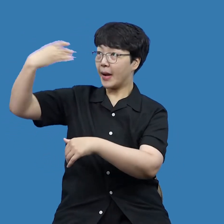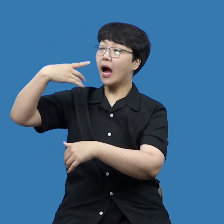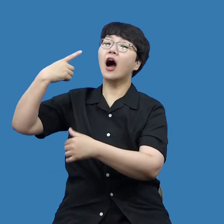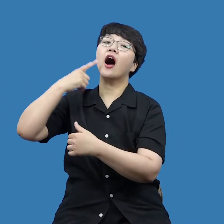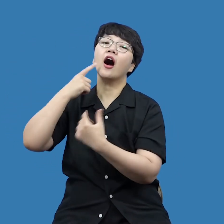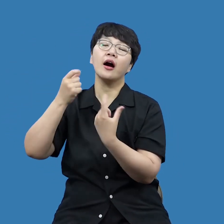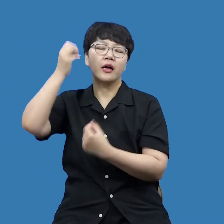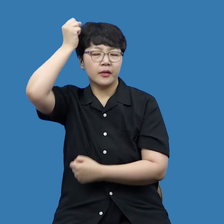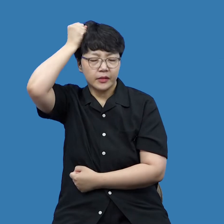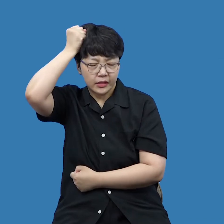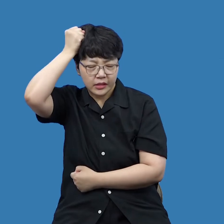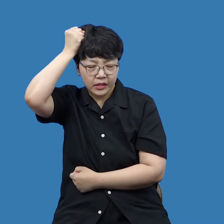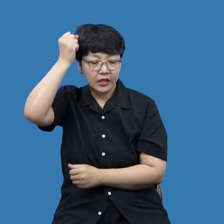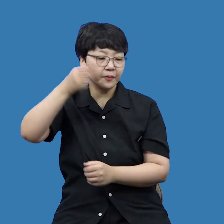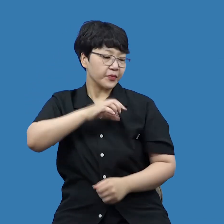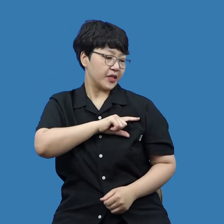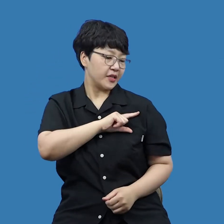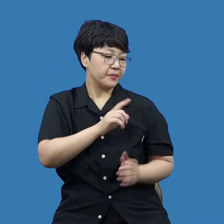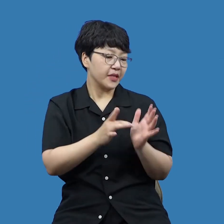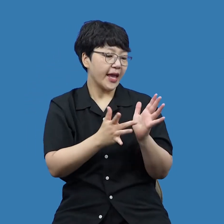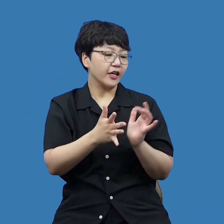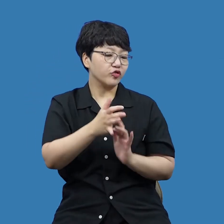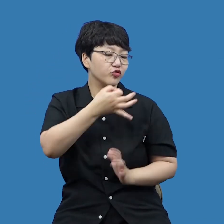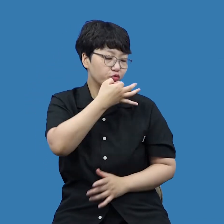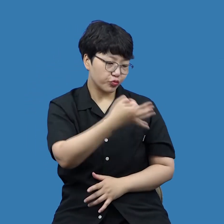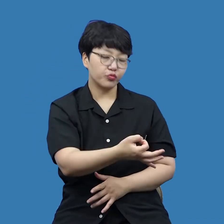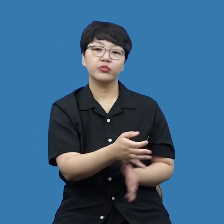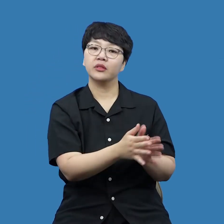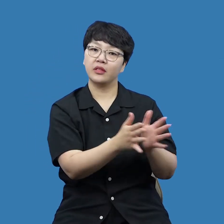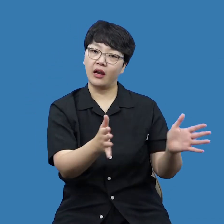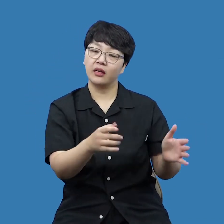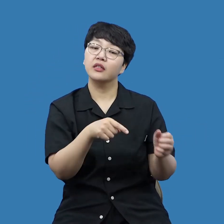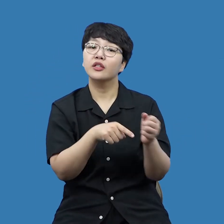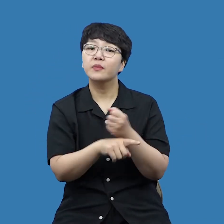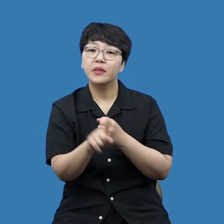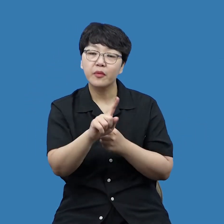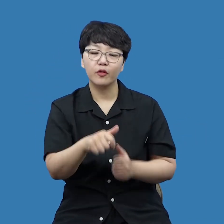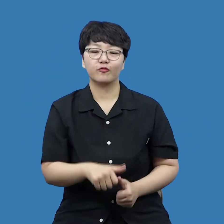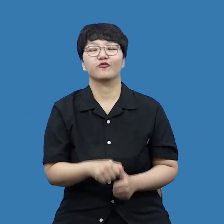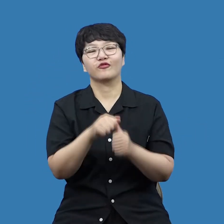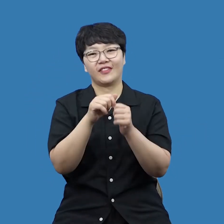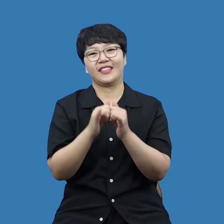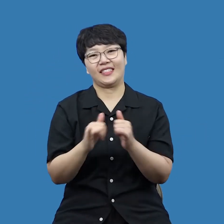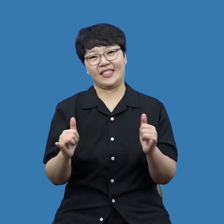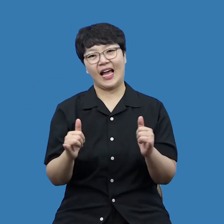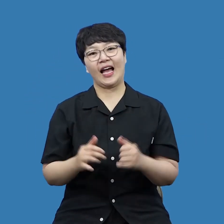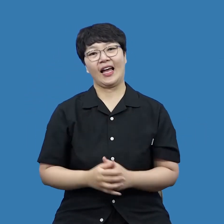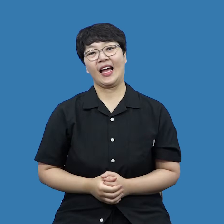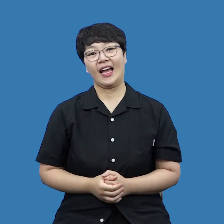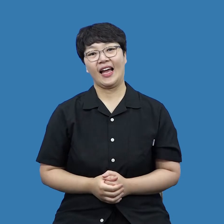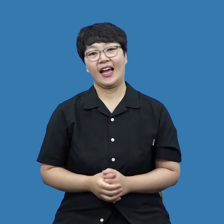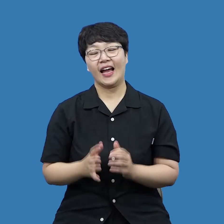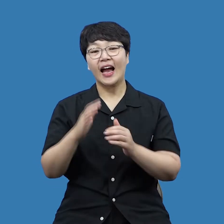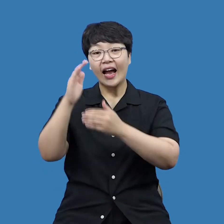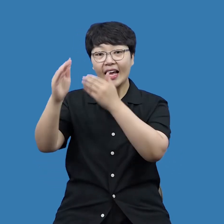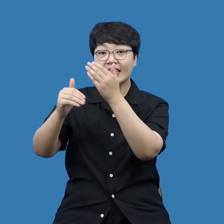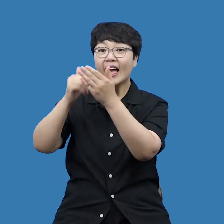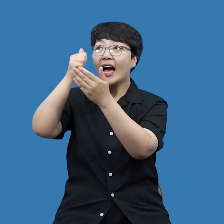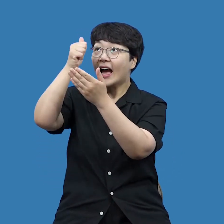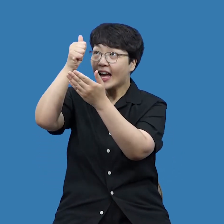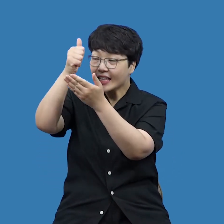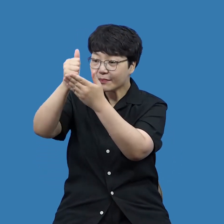하라. 그 뜻은 구원자라는 뜻이죠. 자기 백성을 구원하신다. 구원자. 그가 하나님의